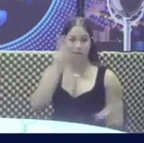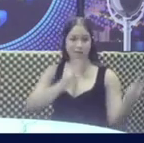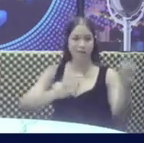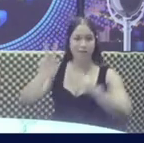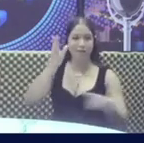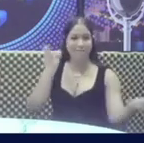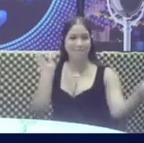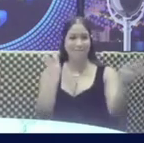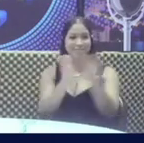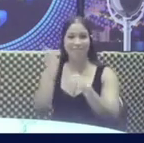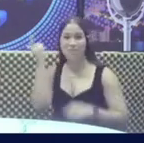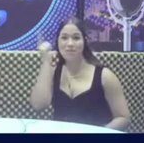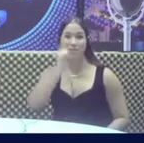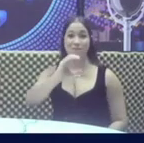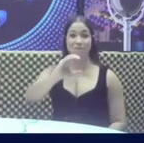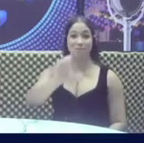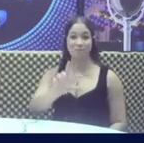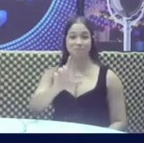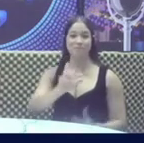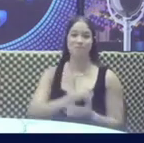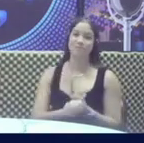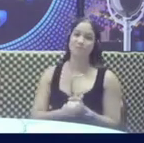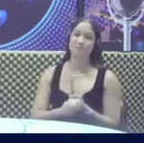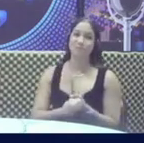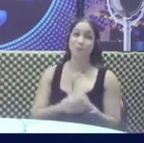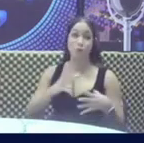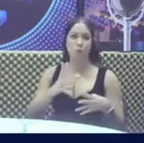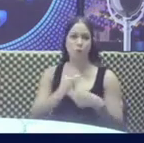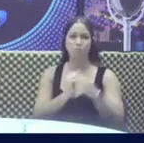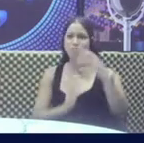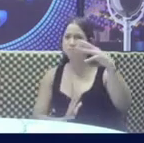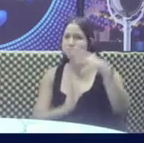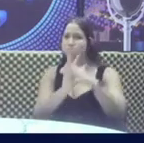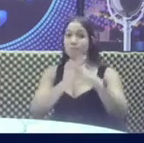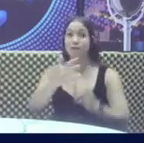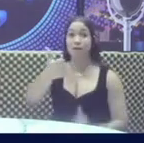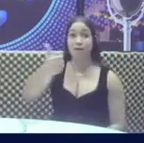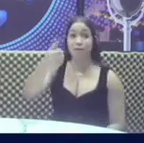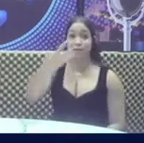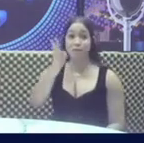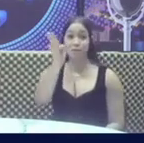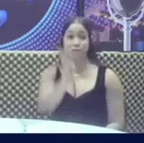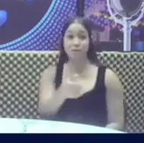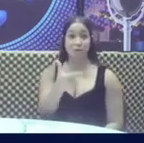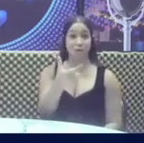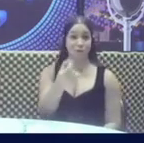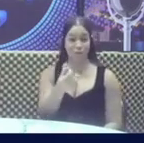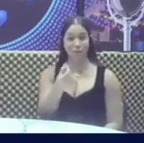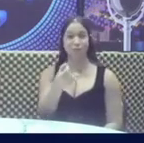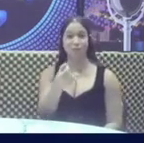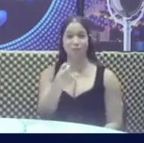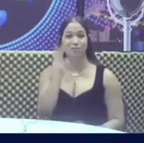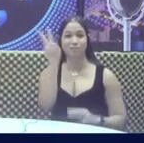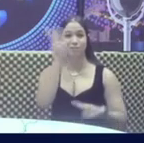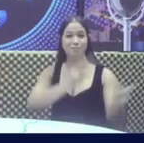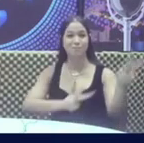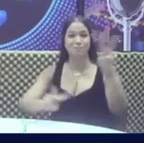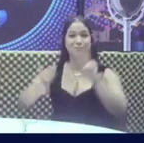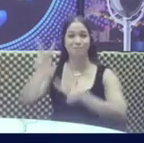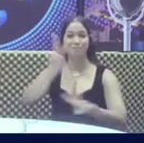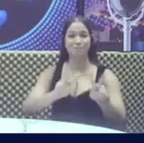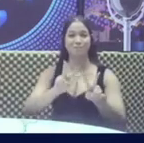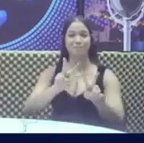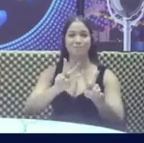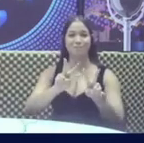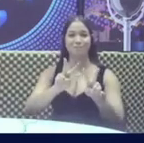momento, a conquistar a classificação, obtendo nota máxima em 13 dos 20 indicadores avaliados.